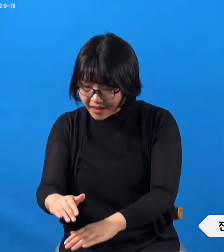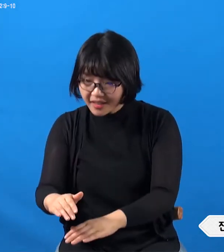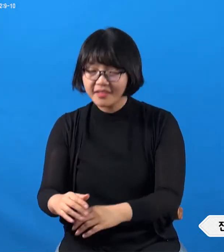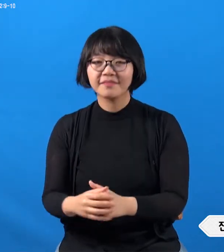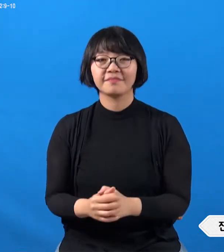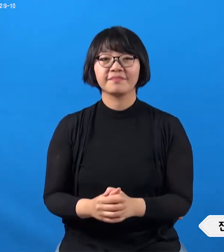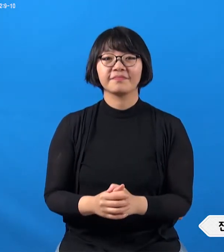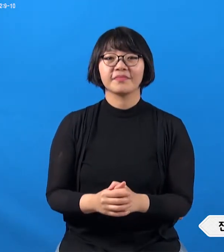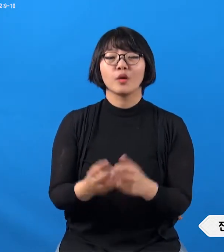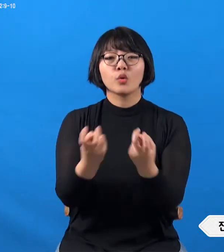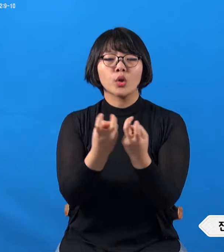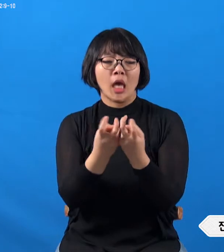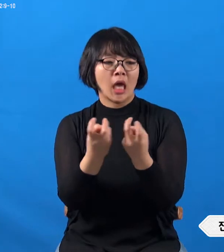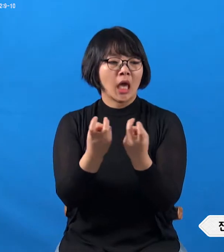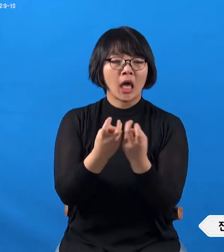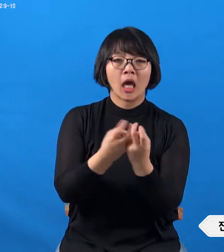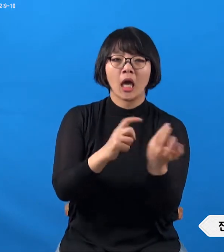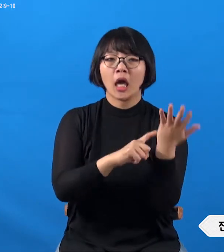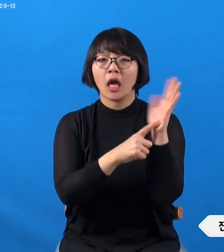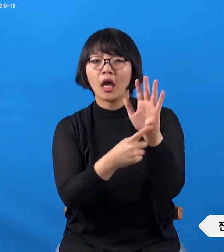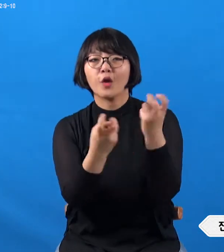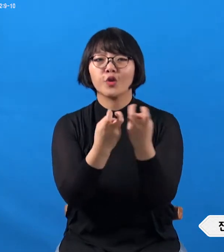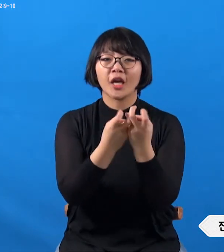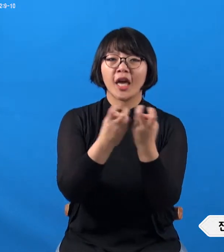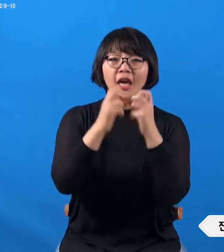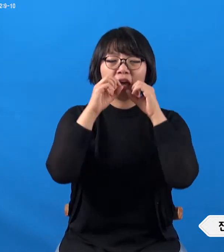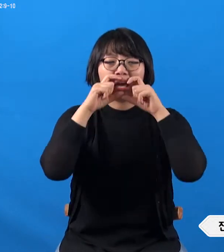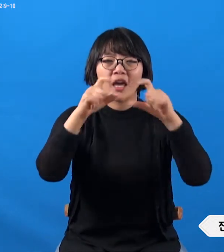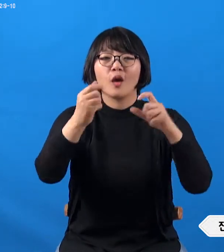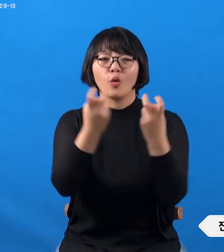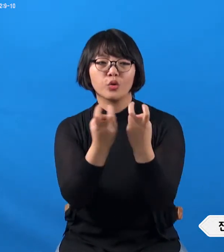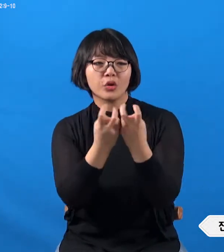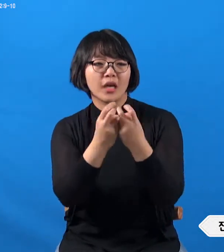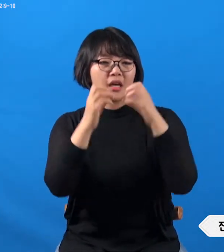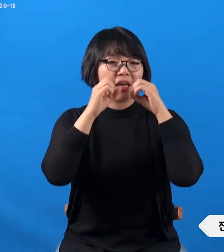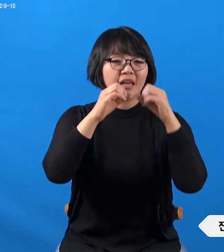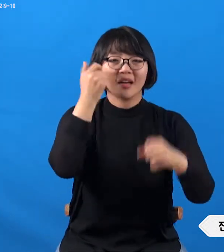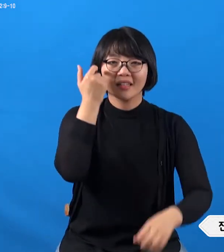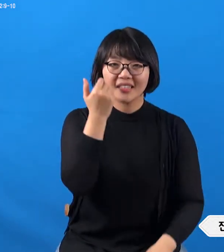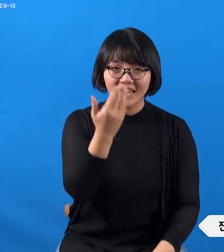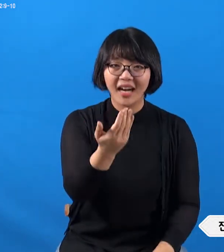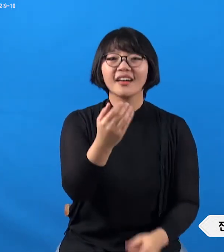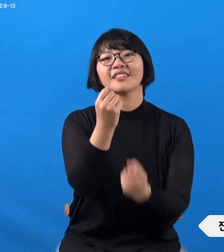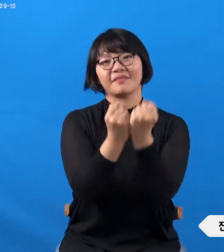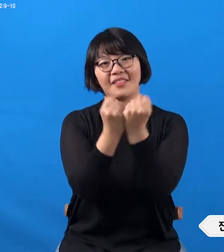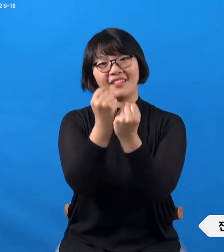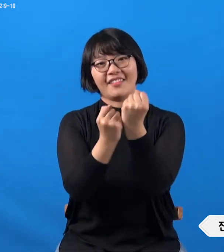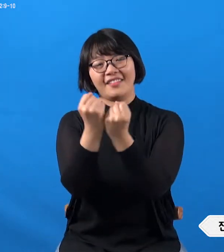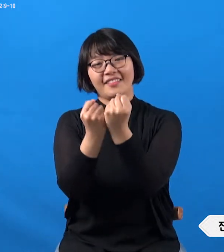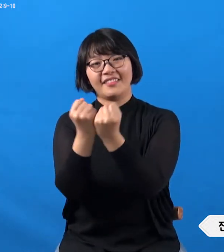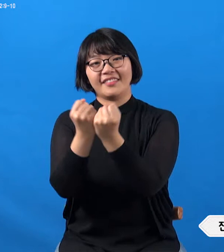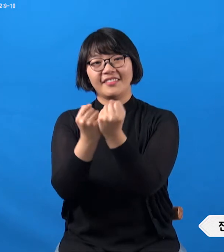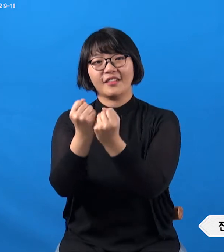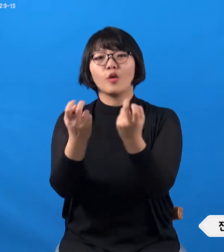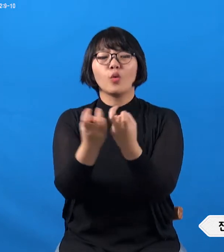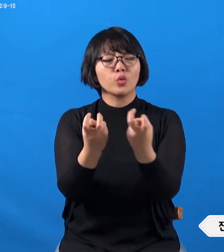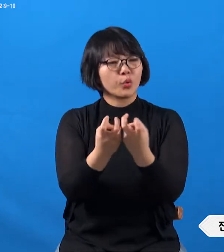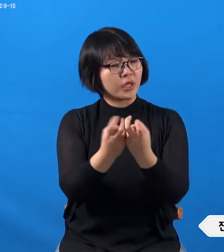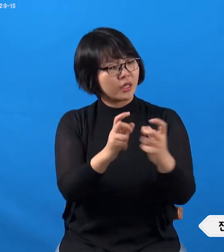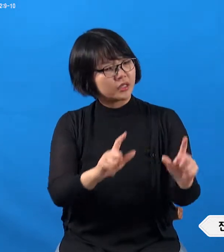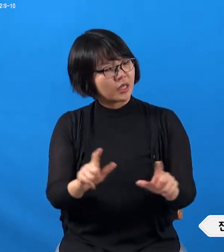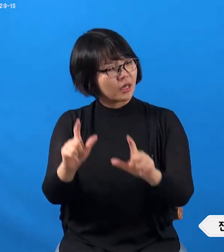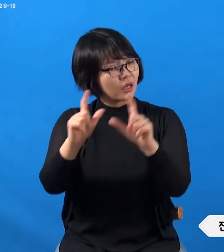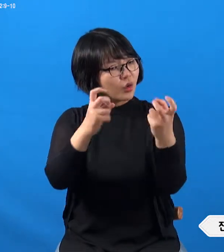5장의 마지막까지 어떻게 선포해야 할 것인가, 하늘을 향하는 세상의 나그네 이 땅을 살면서